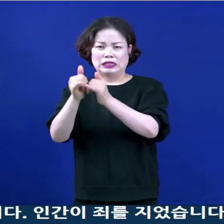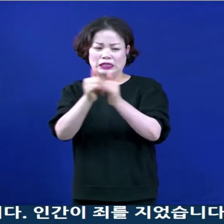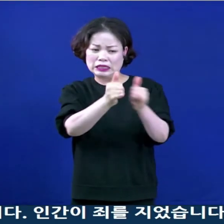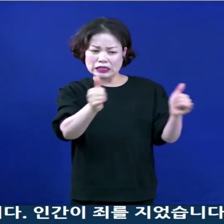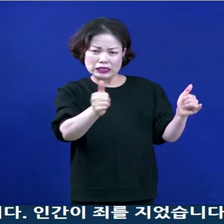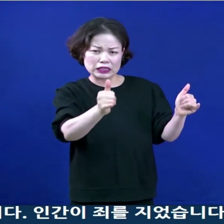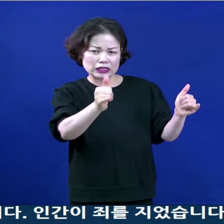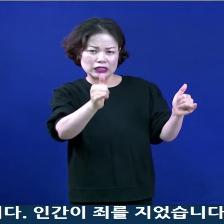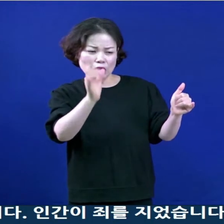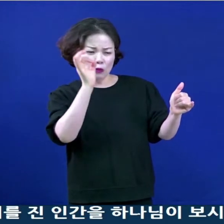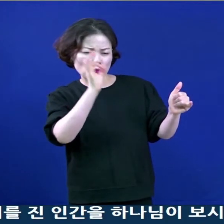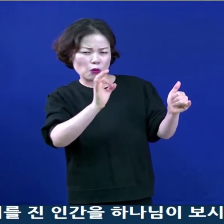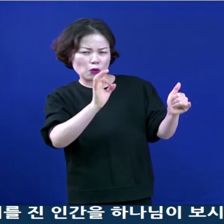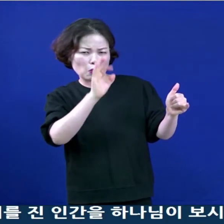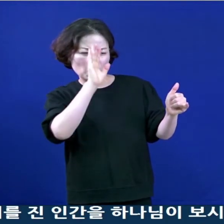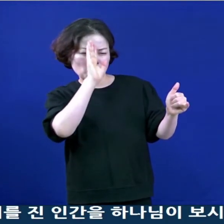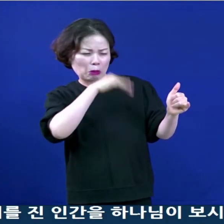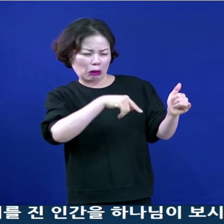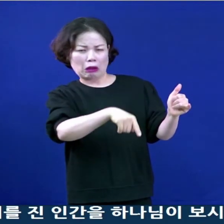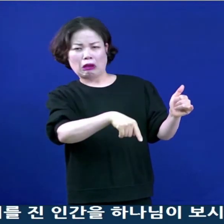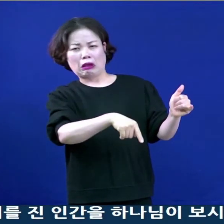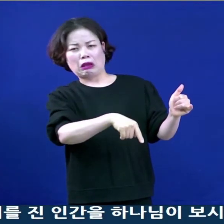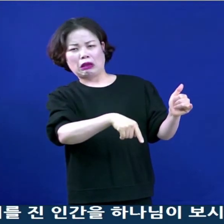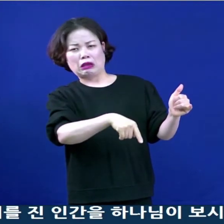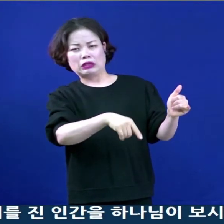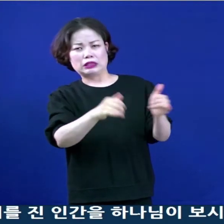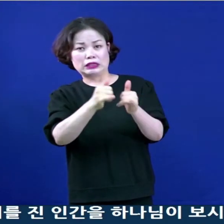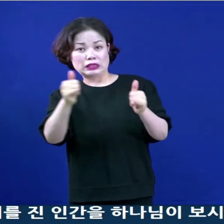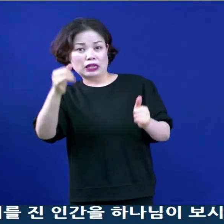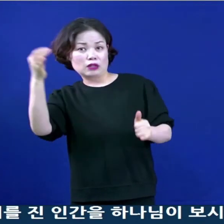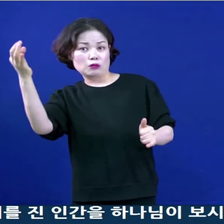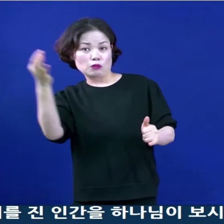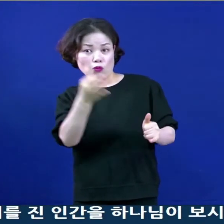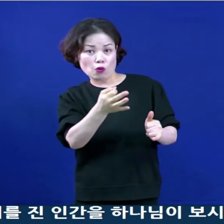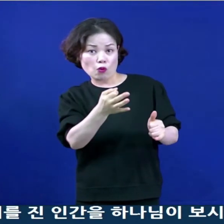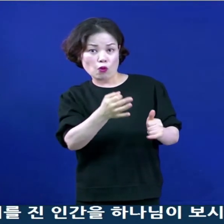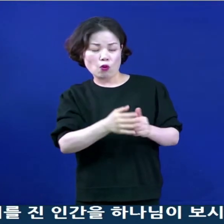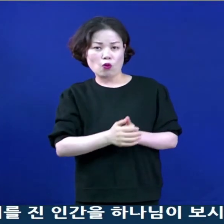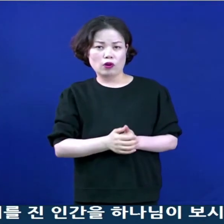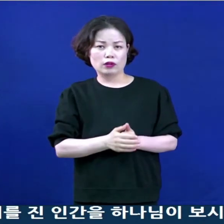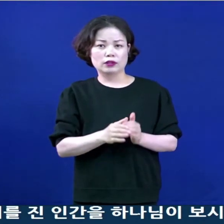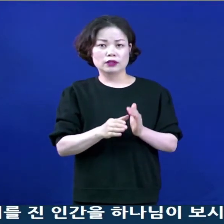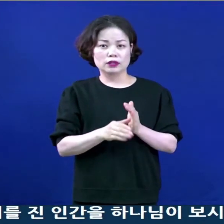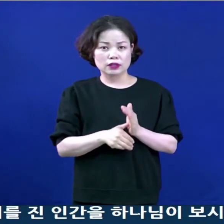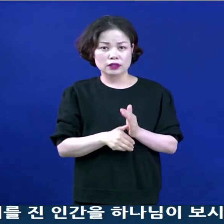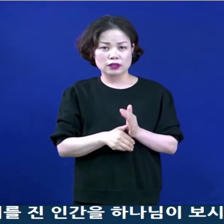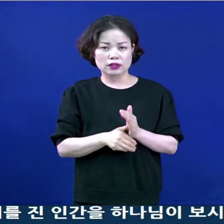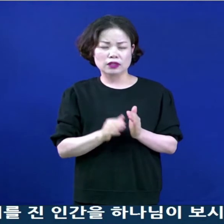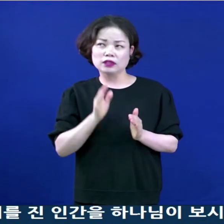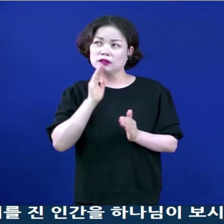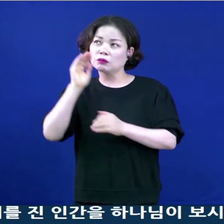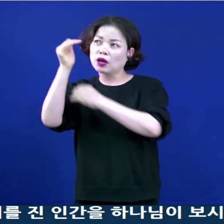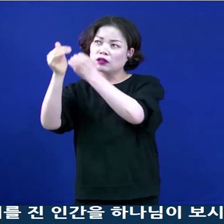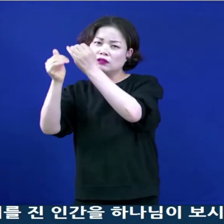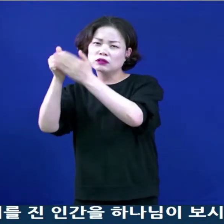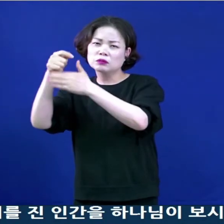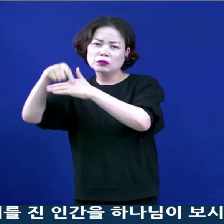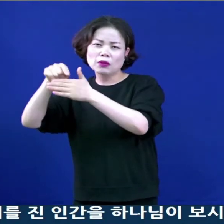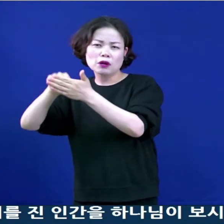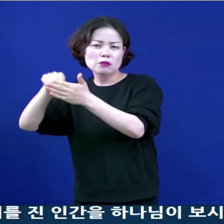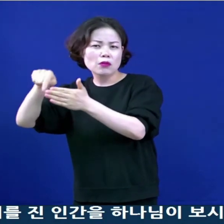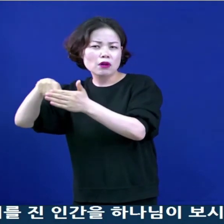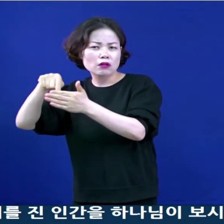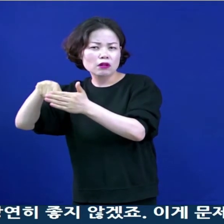인간이 보시기에 안 좋은 인간을 보면서 그때 정말 하나님의